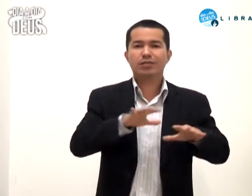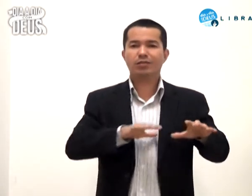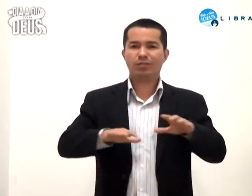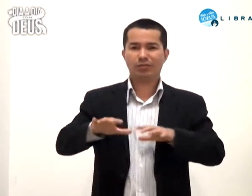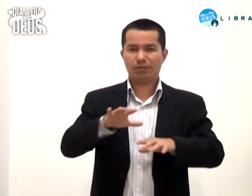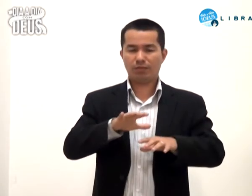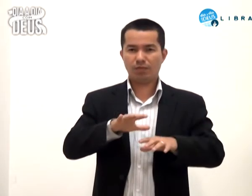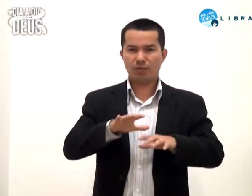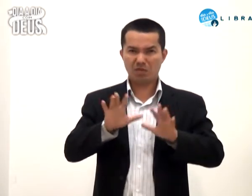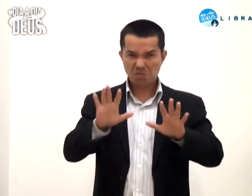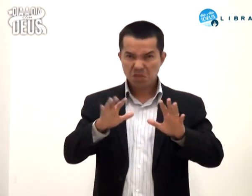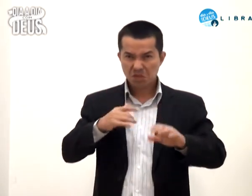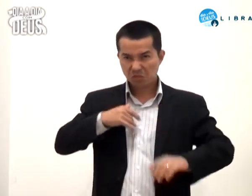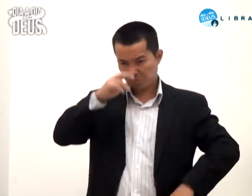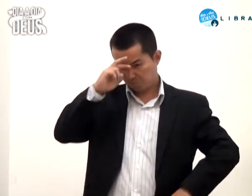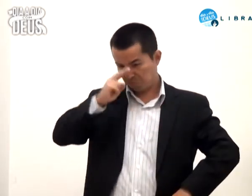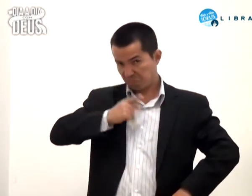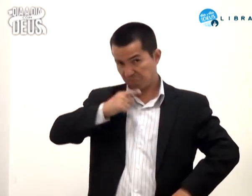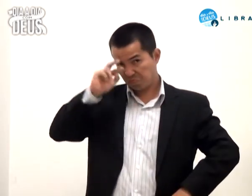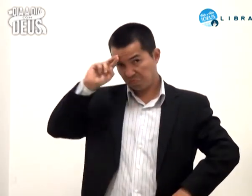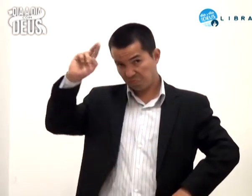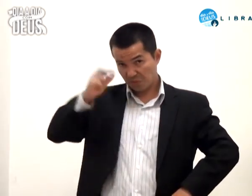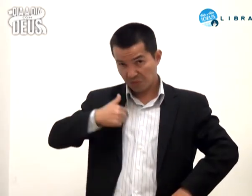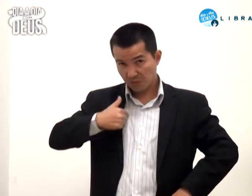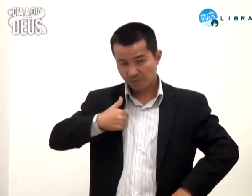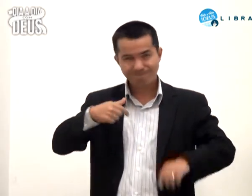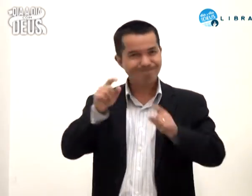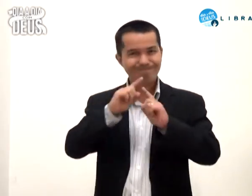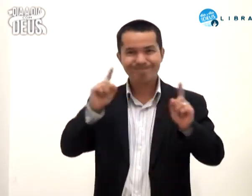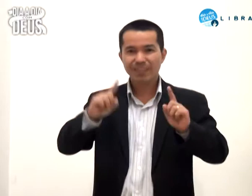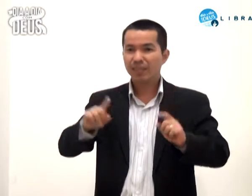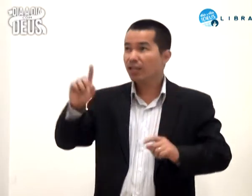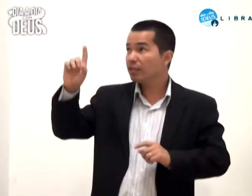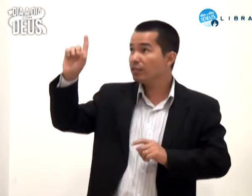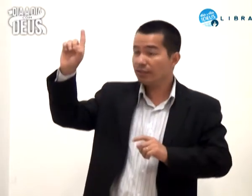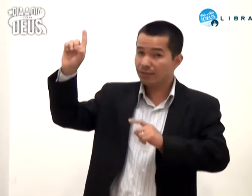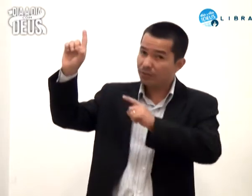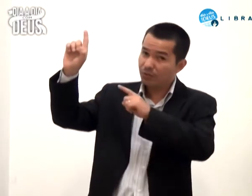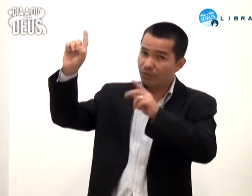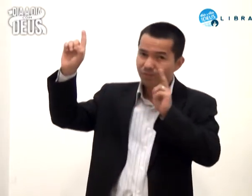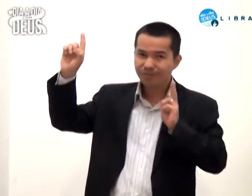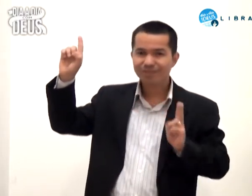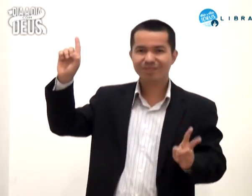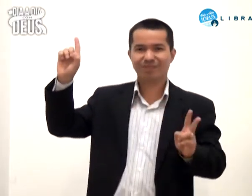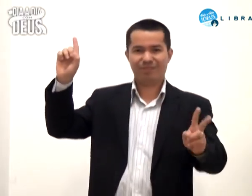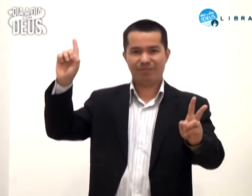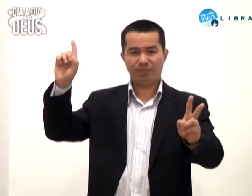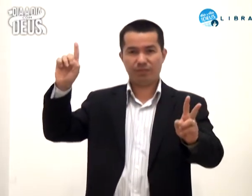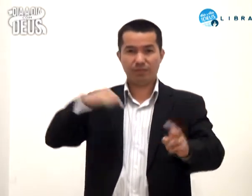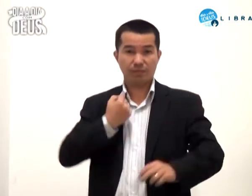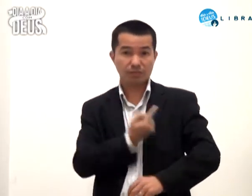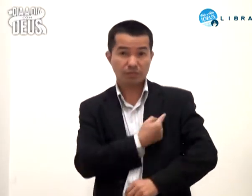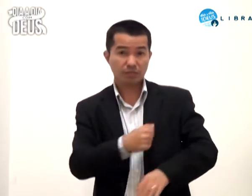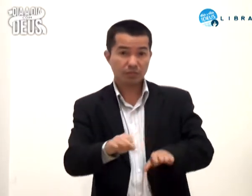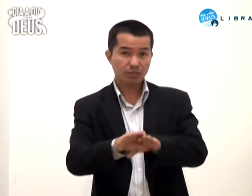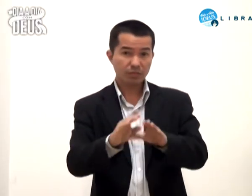porque está na nossa mão que nós somos os donos, o dono continua sendo Ele. E aí vimos